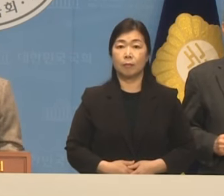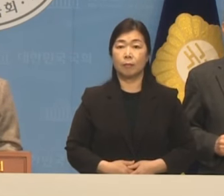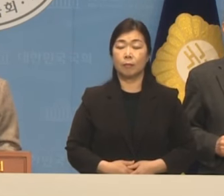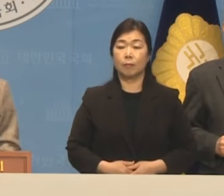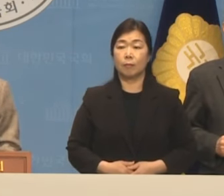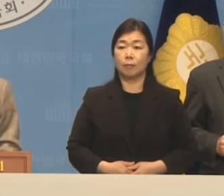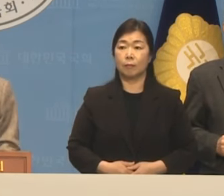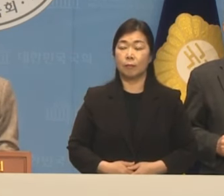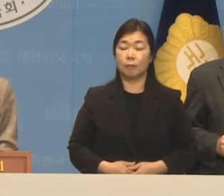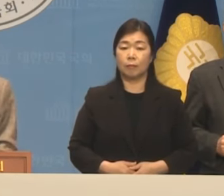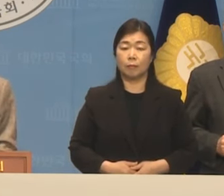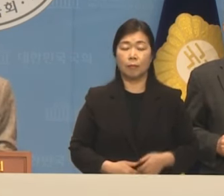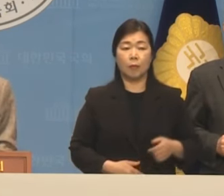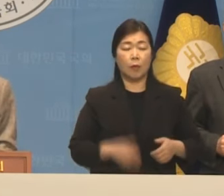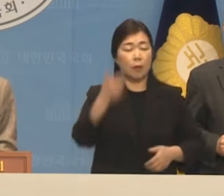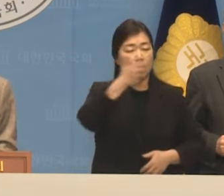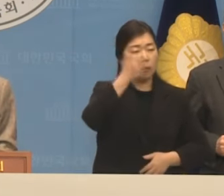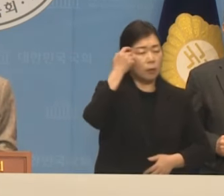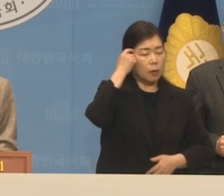이상과 현실